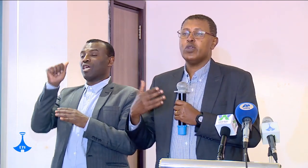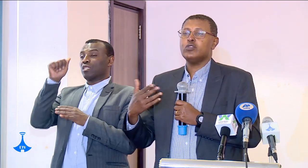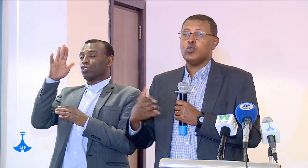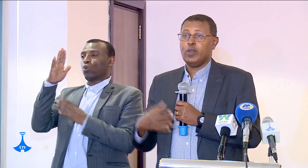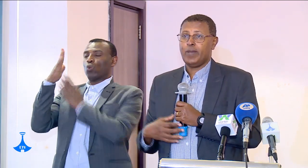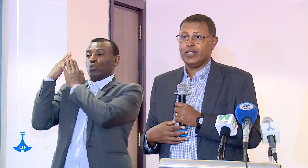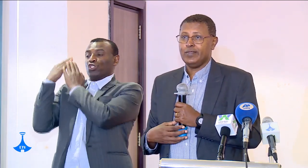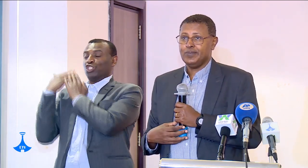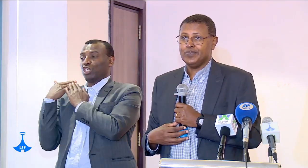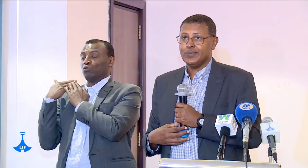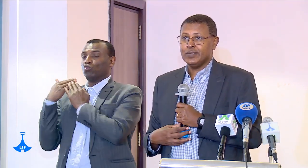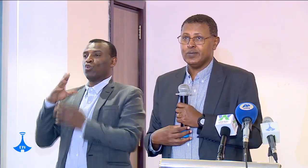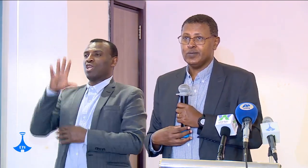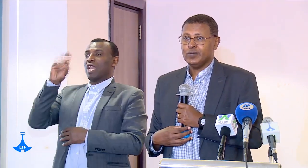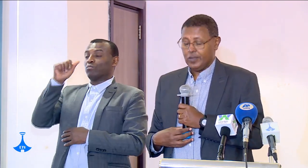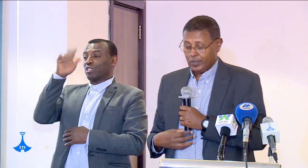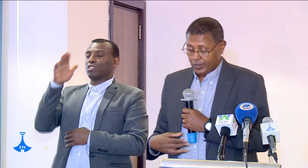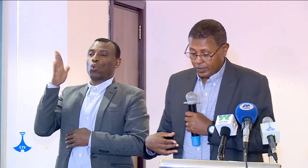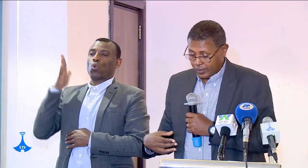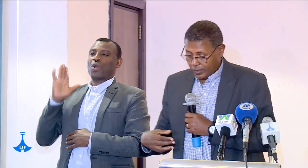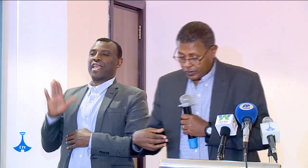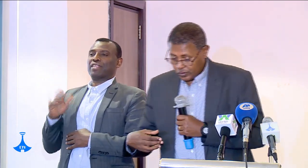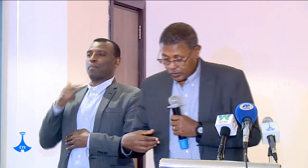ላምሳ ሰው ጎይቱ ነው ይባላል።